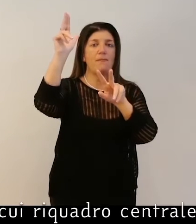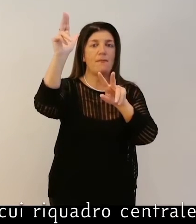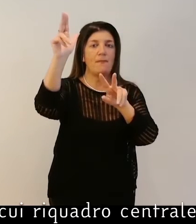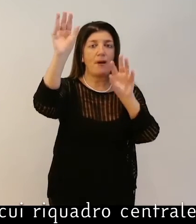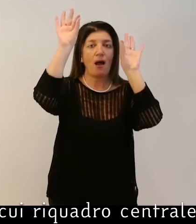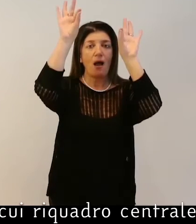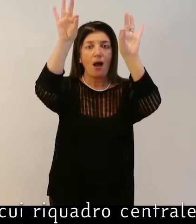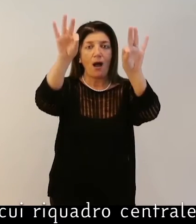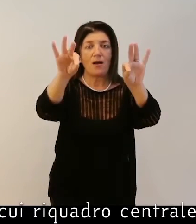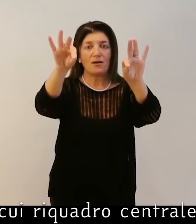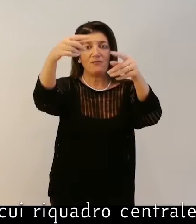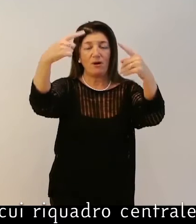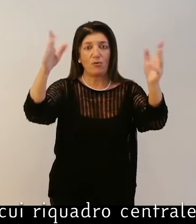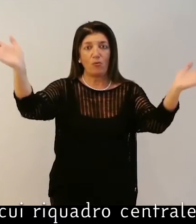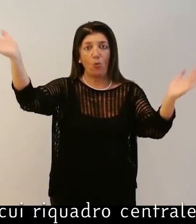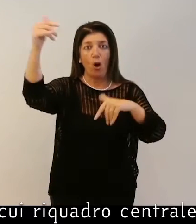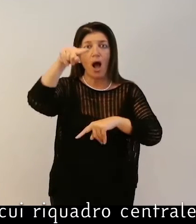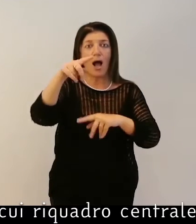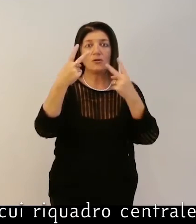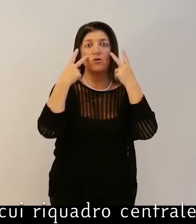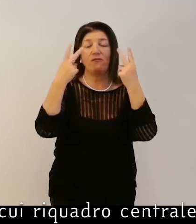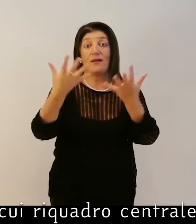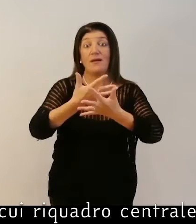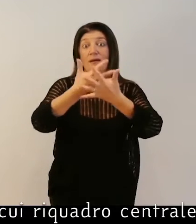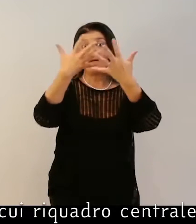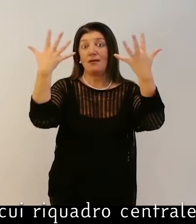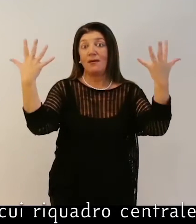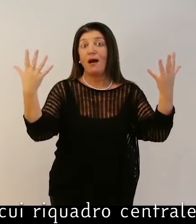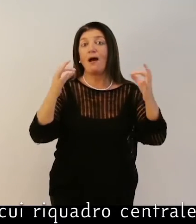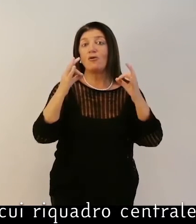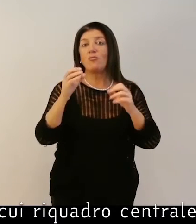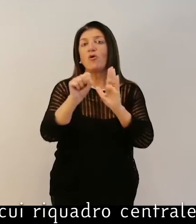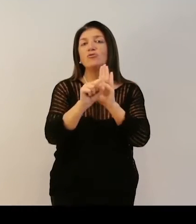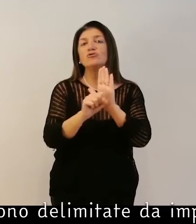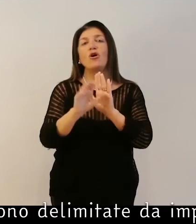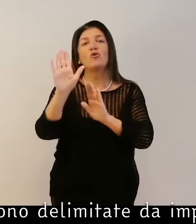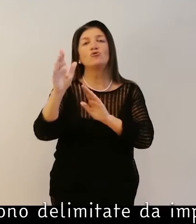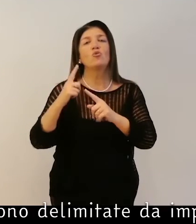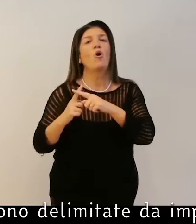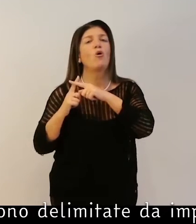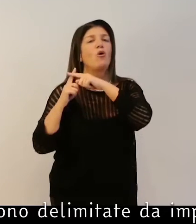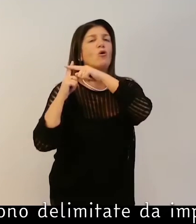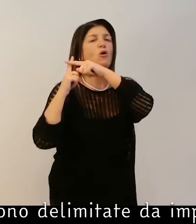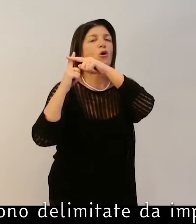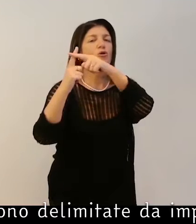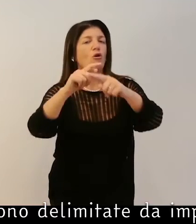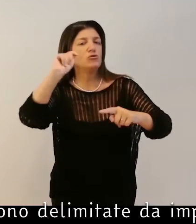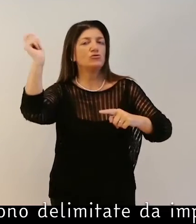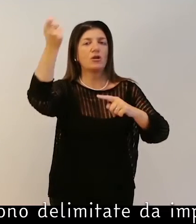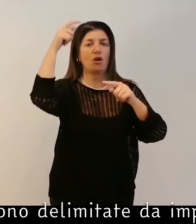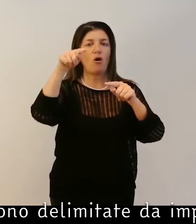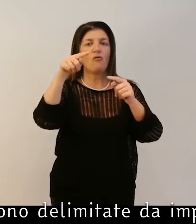riquadro centrale è rappresentato il trionfo della croce. Le scene sono delimitate